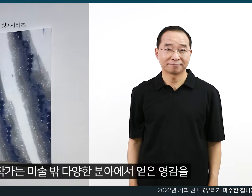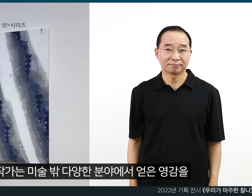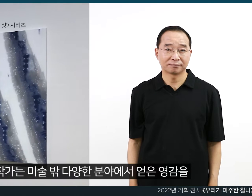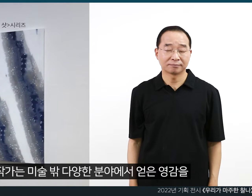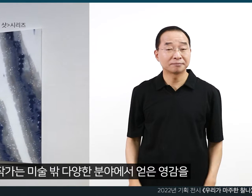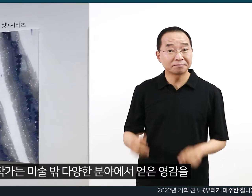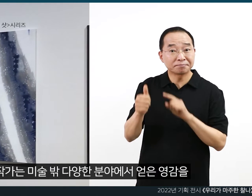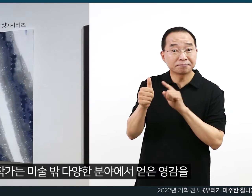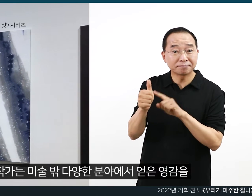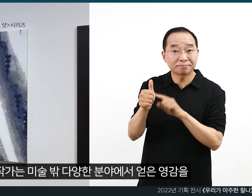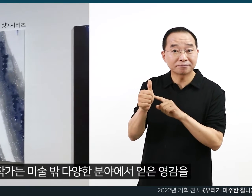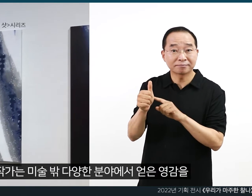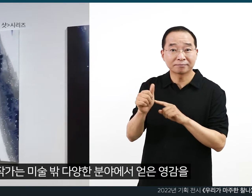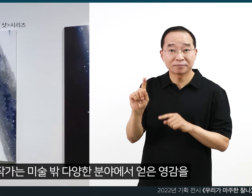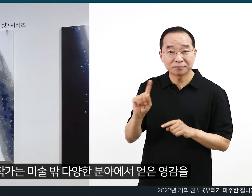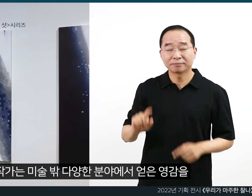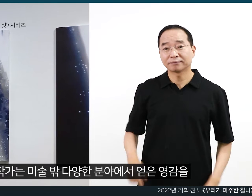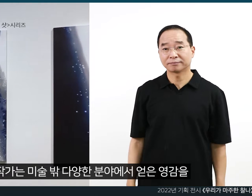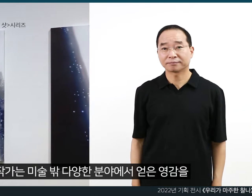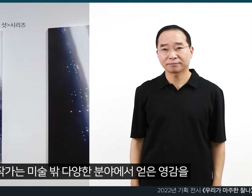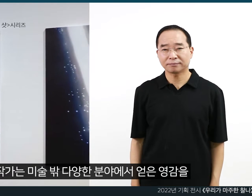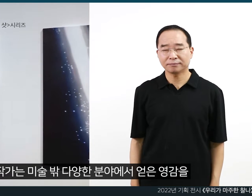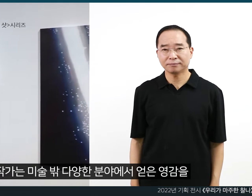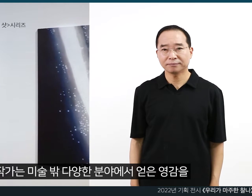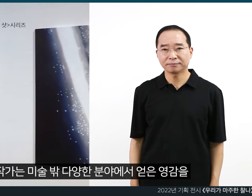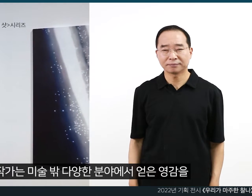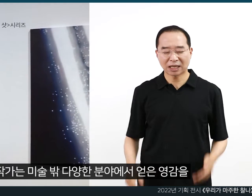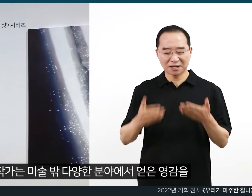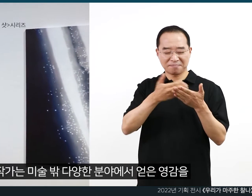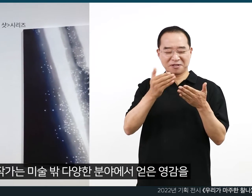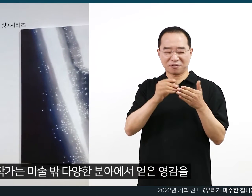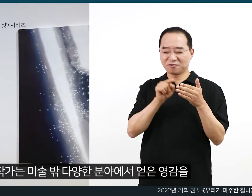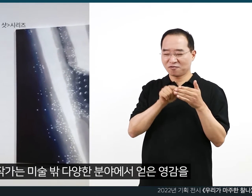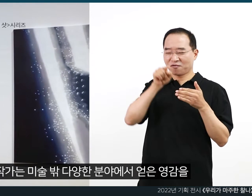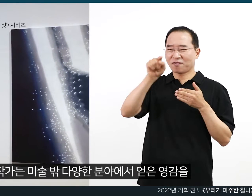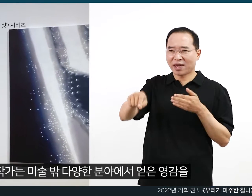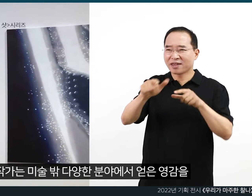윤향로 작가는 미술 밖 다양한 분야에서 얻은 영감을